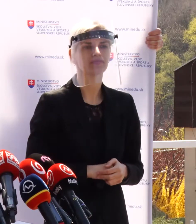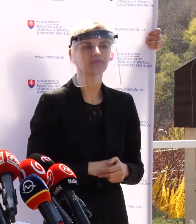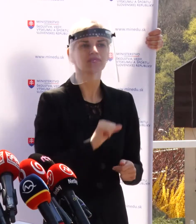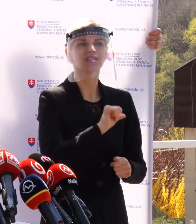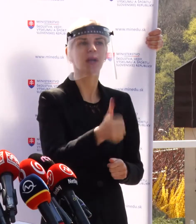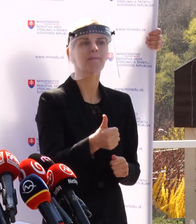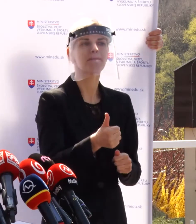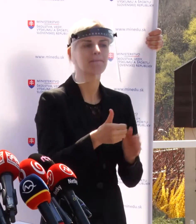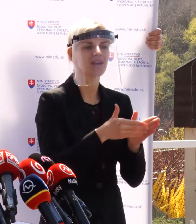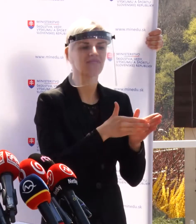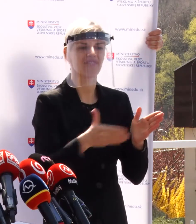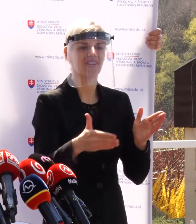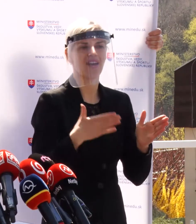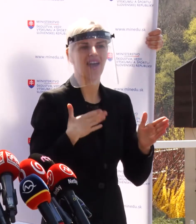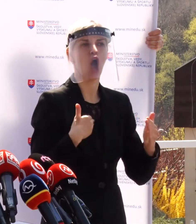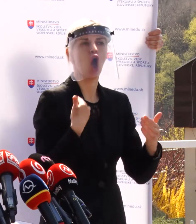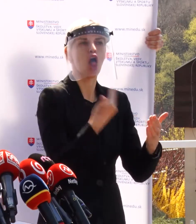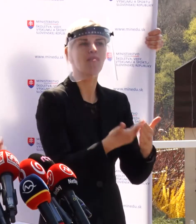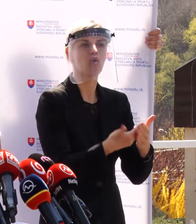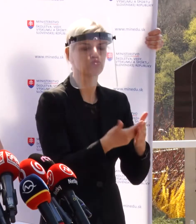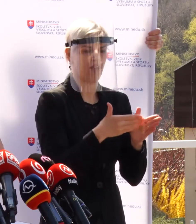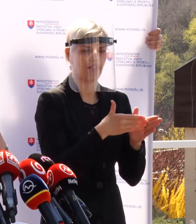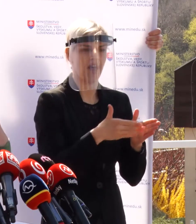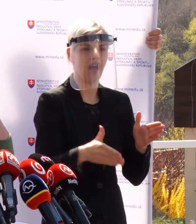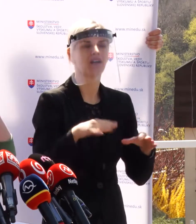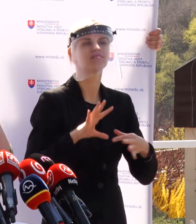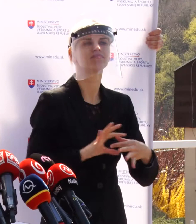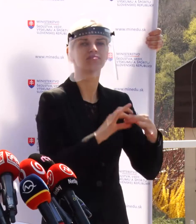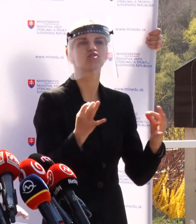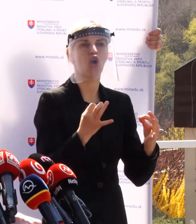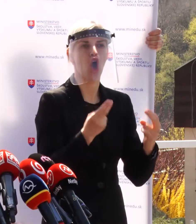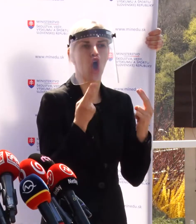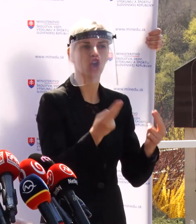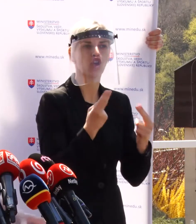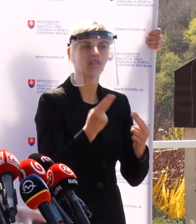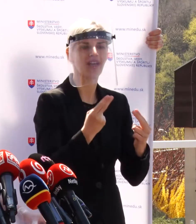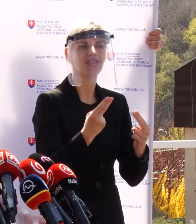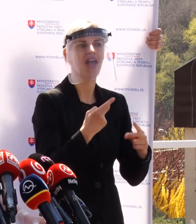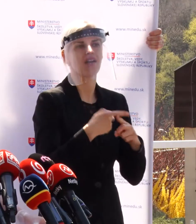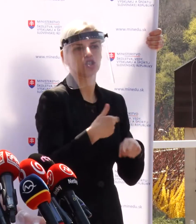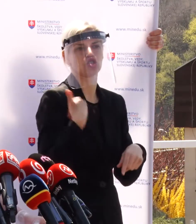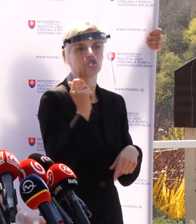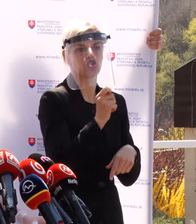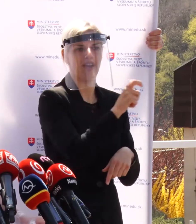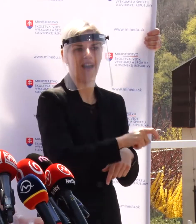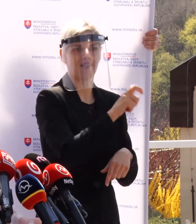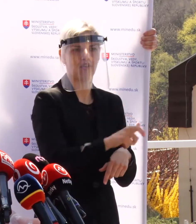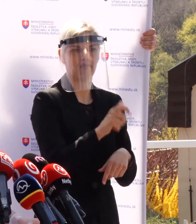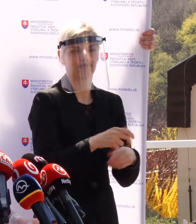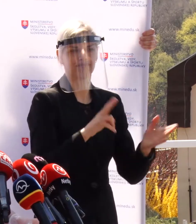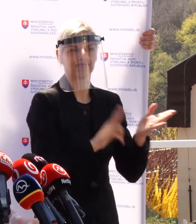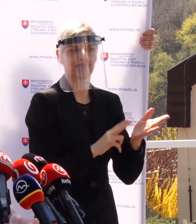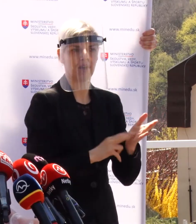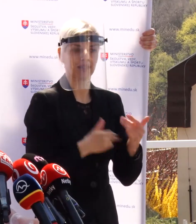Prvá séria našich odporúčaní sa týka práve oblasti hodnotenia a klasifikácie žiakov a budú zaslané v priebehu dnešného